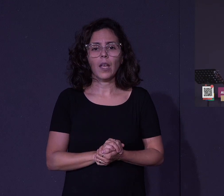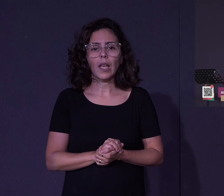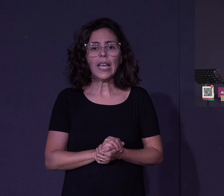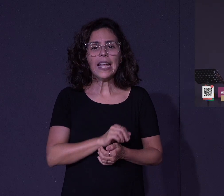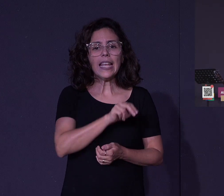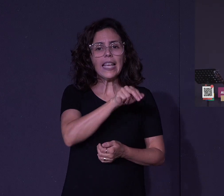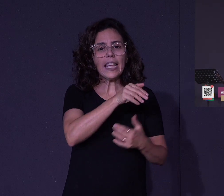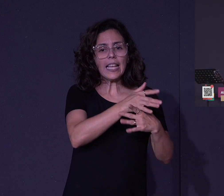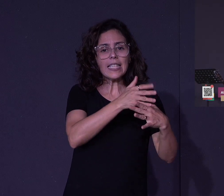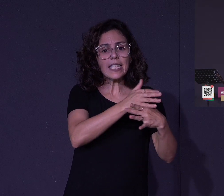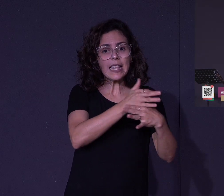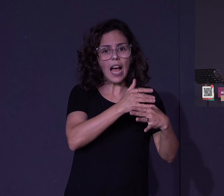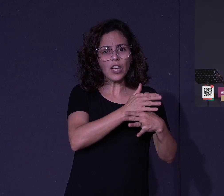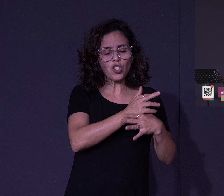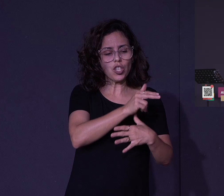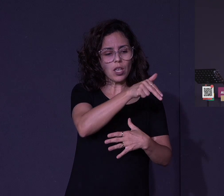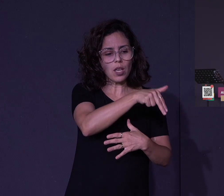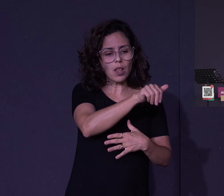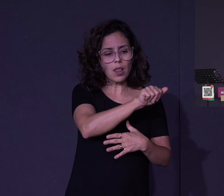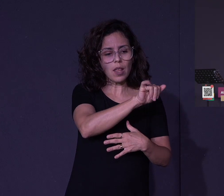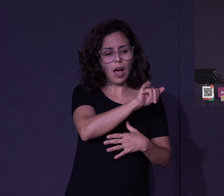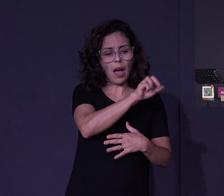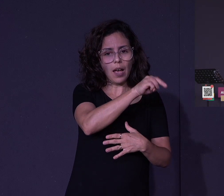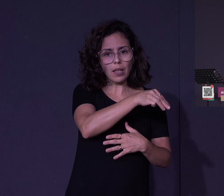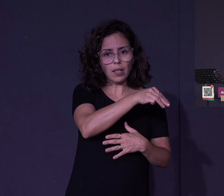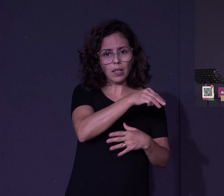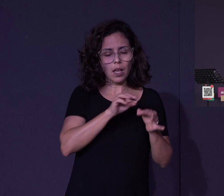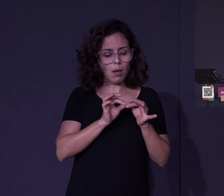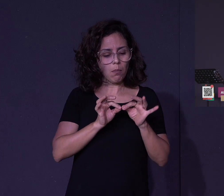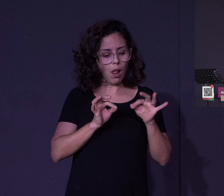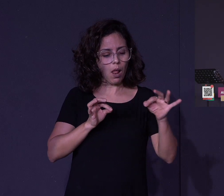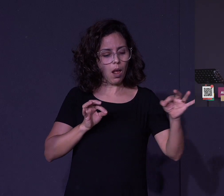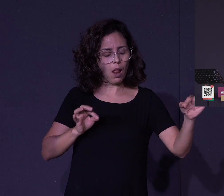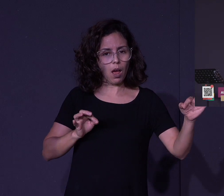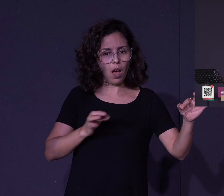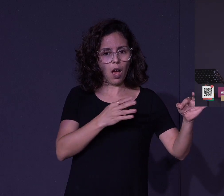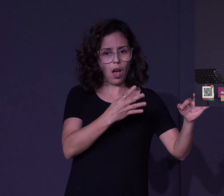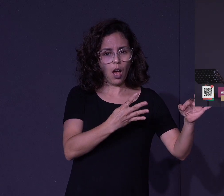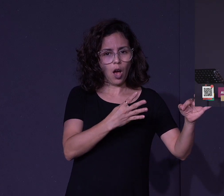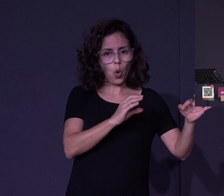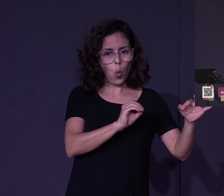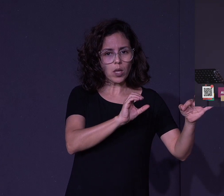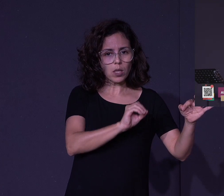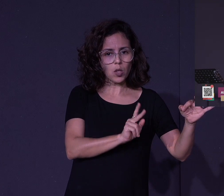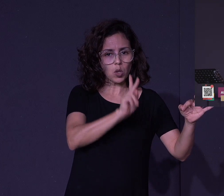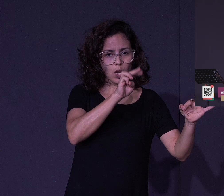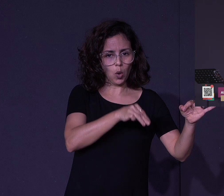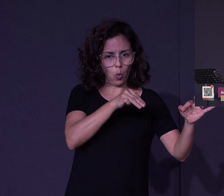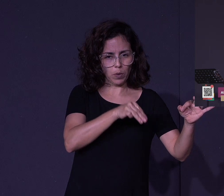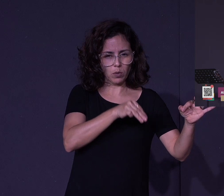ficava a cerca de 40 quilômetros de Cafarnaum. E isso dava mais ou menos um dia de viagem a pé.